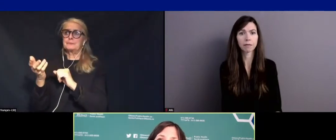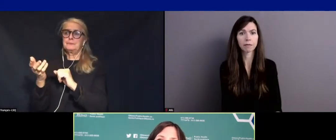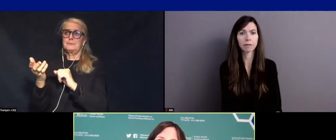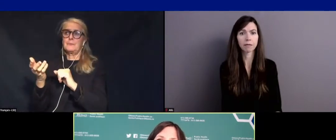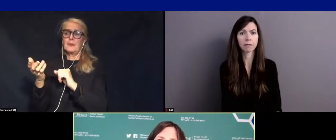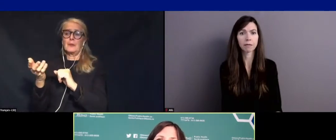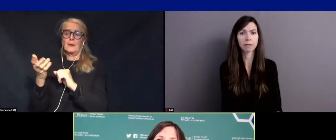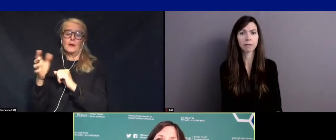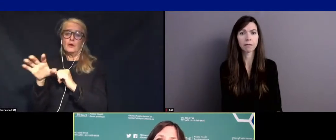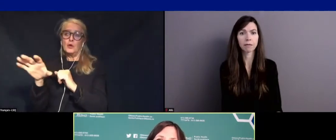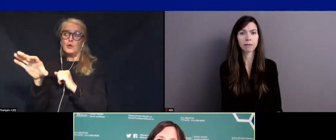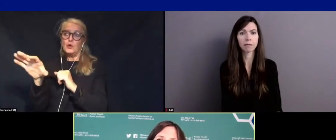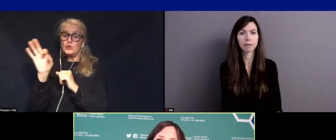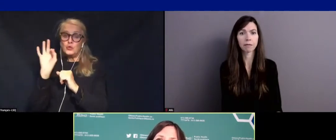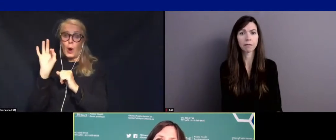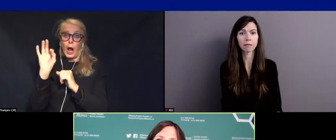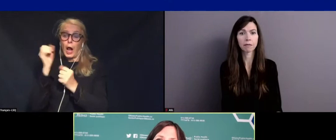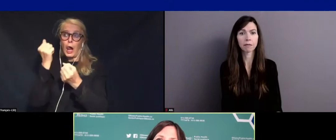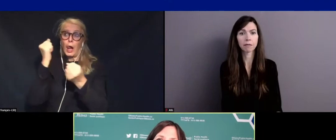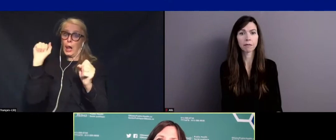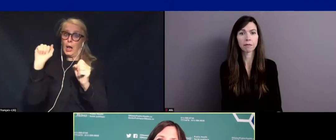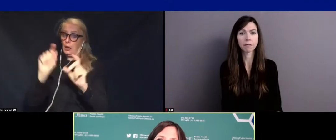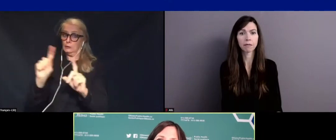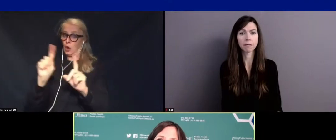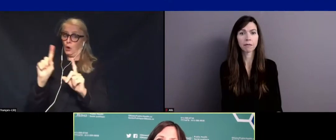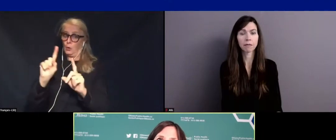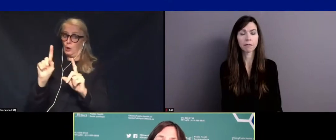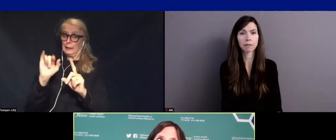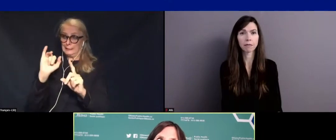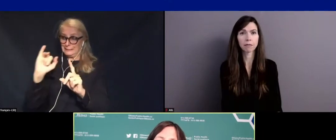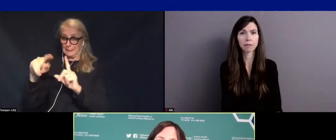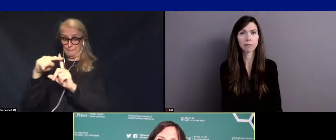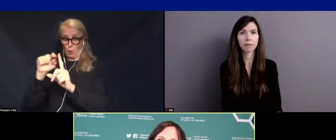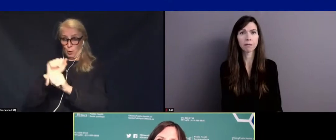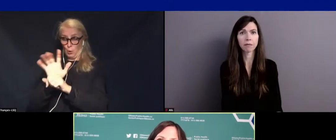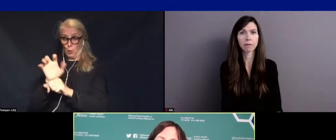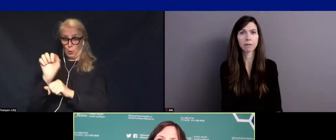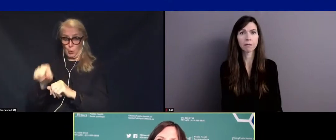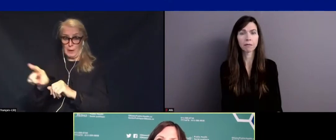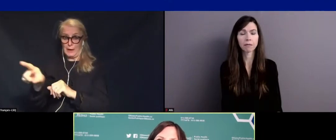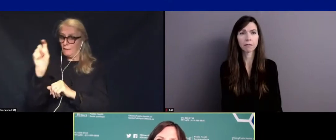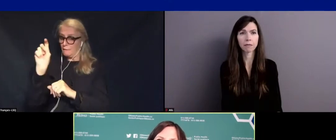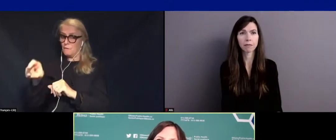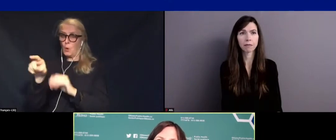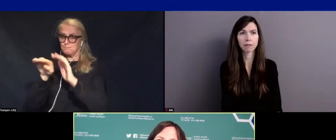c'est pas un choix, il faut être isolé. Sarah isolé.